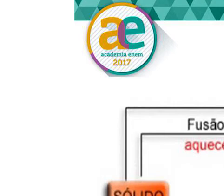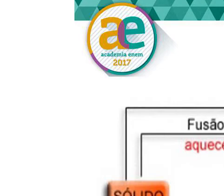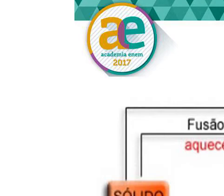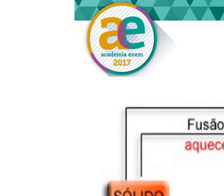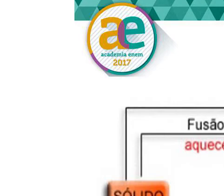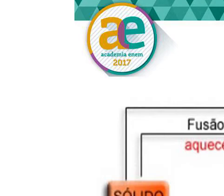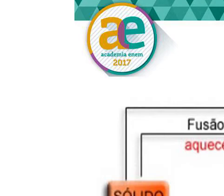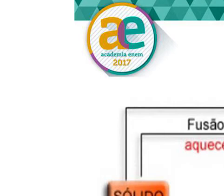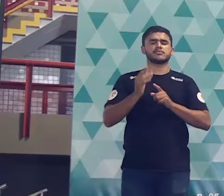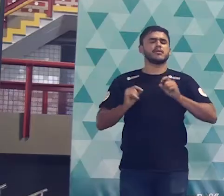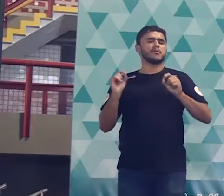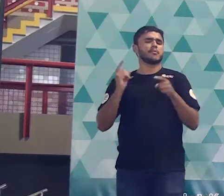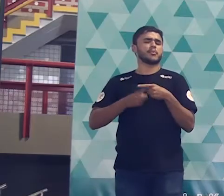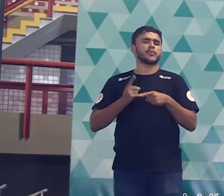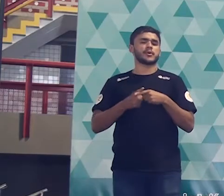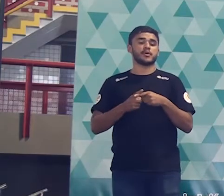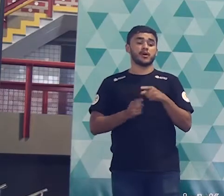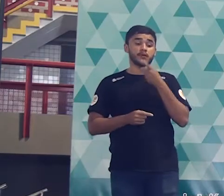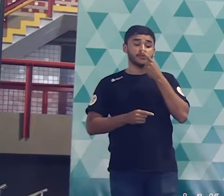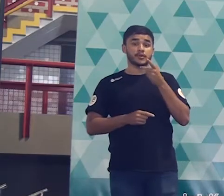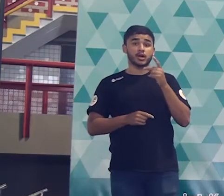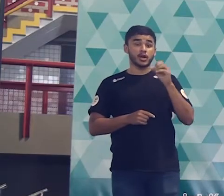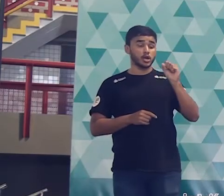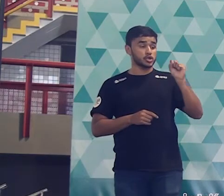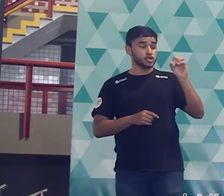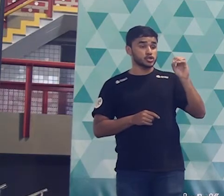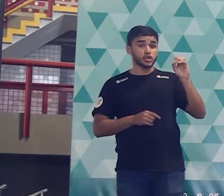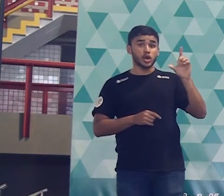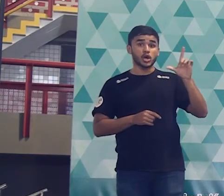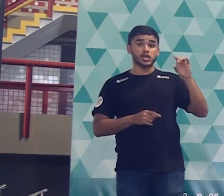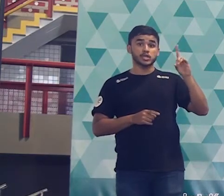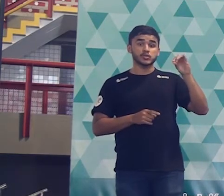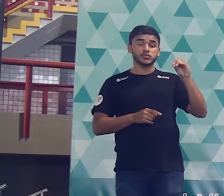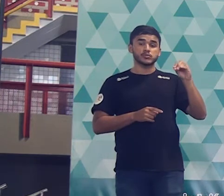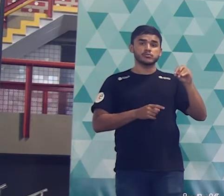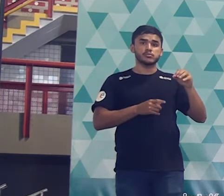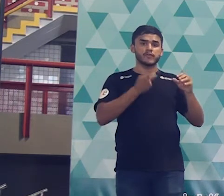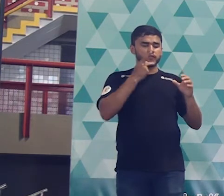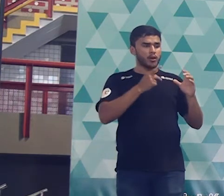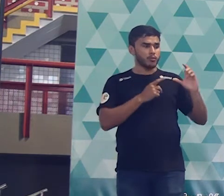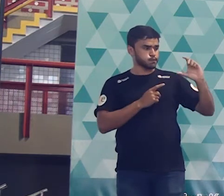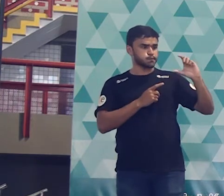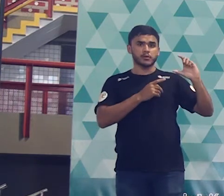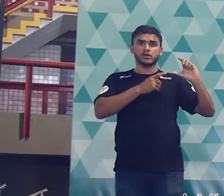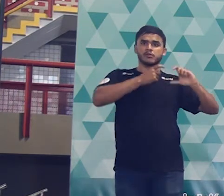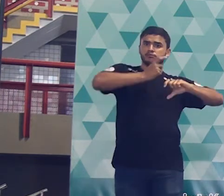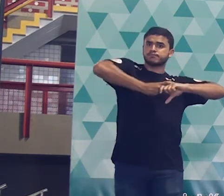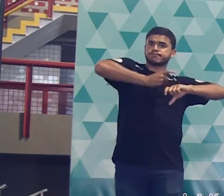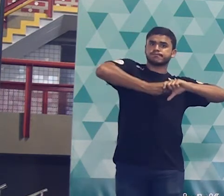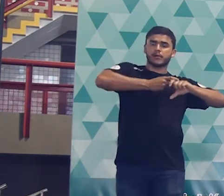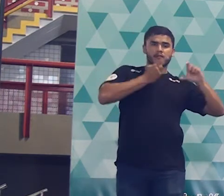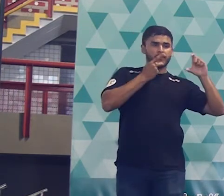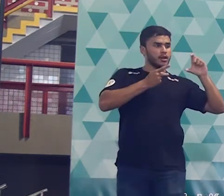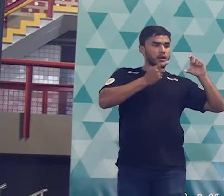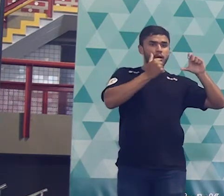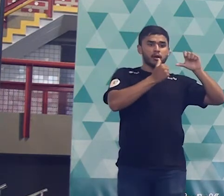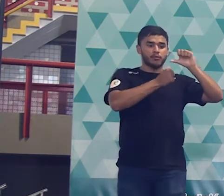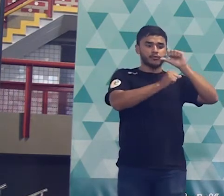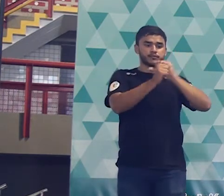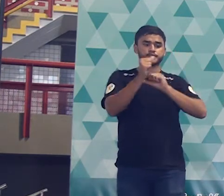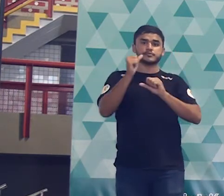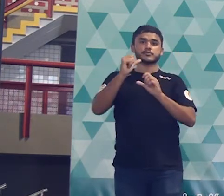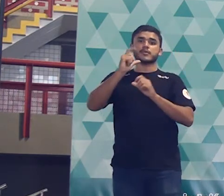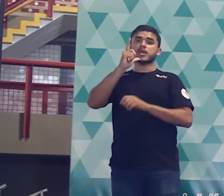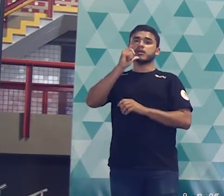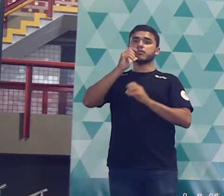física. Por que é uma transformação física? Porque você não alterou a estrutura molecular da substância. A única coisa que você alterou foi